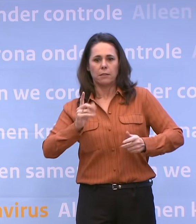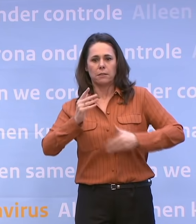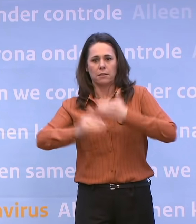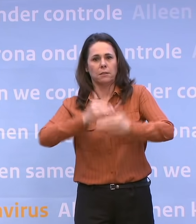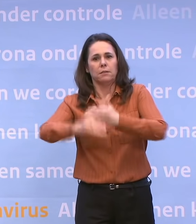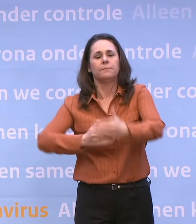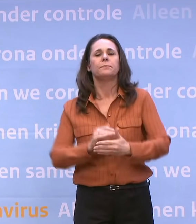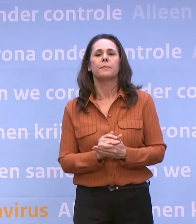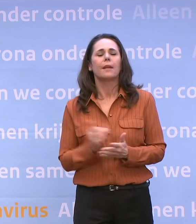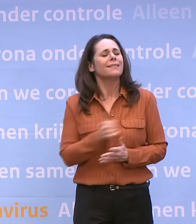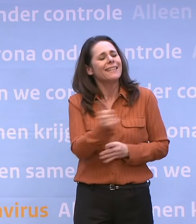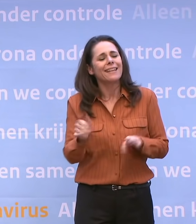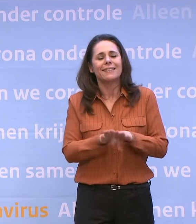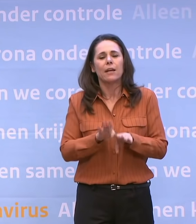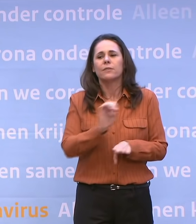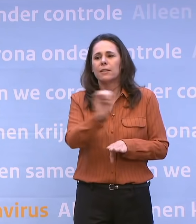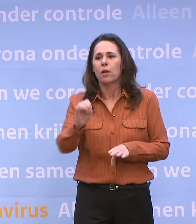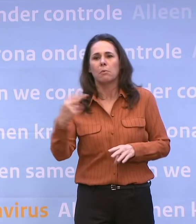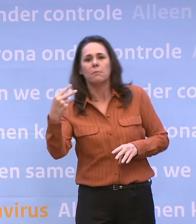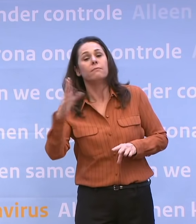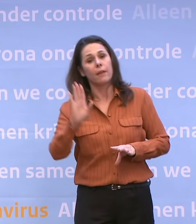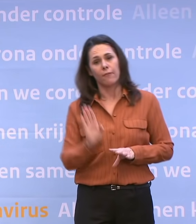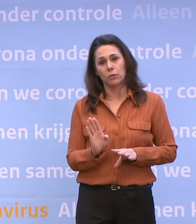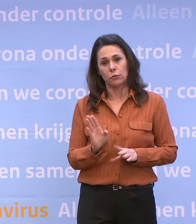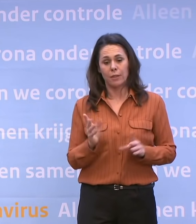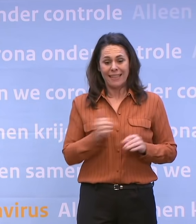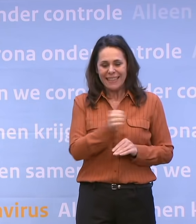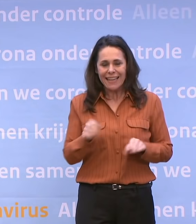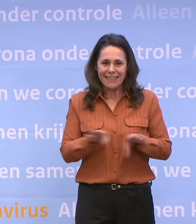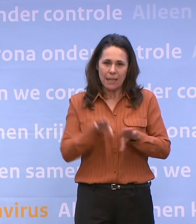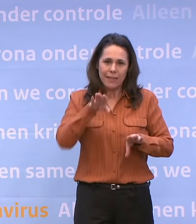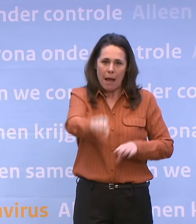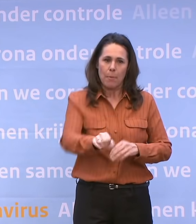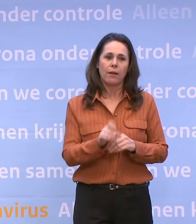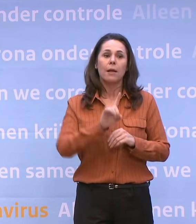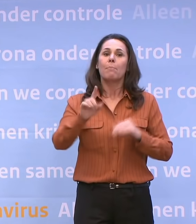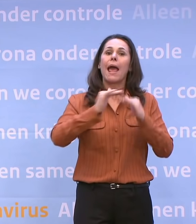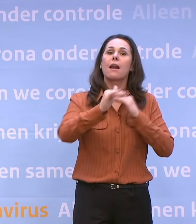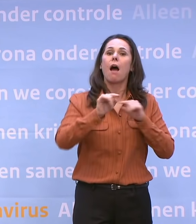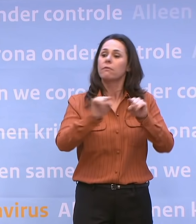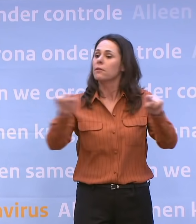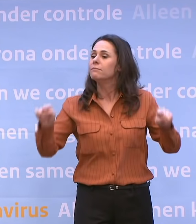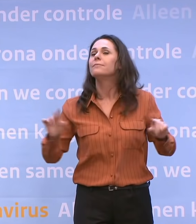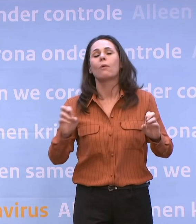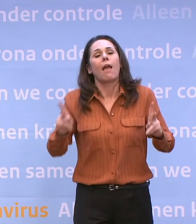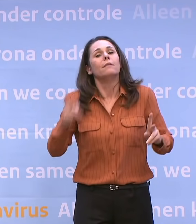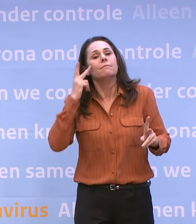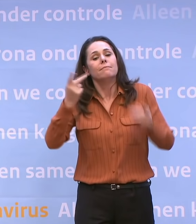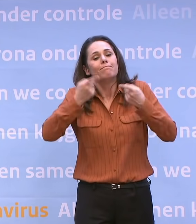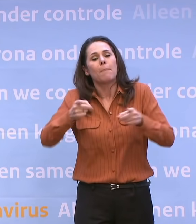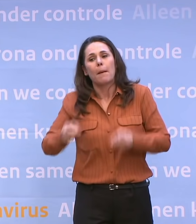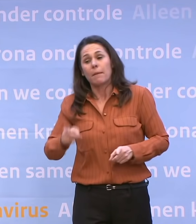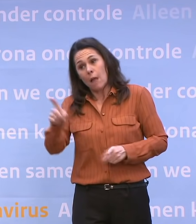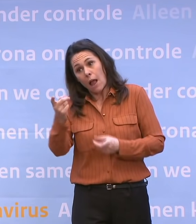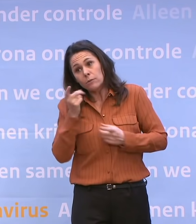Dat doen we eigenlijk allemaal in Europa. We volgen allemaal dezelfde aanpak. Per land zie je verschillen. Maar ik daag u